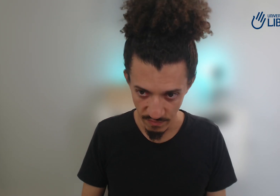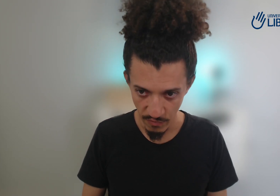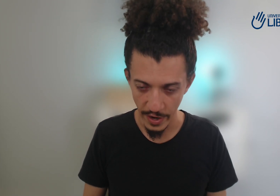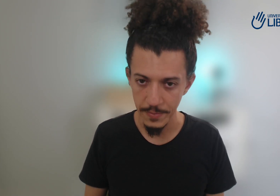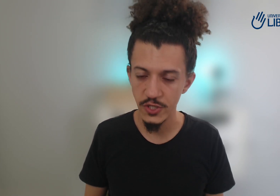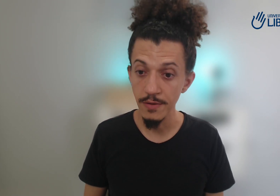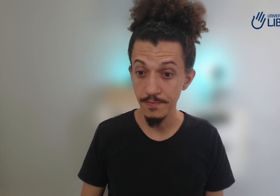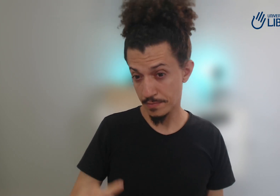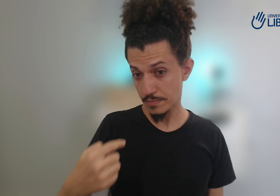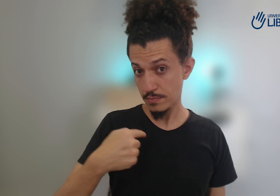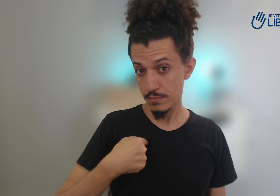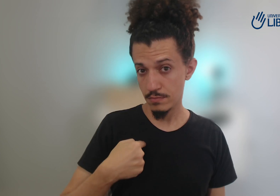Vou repetir.